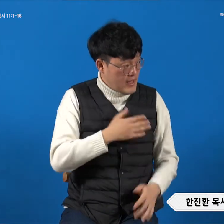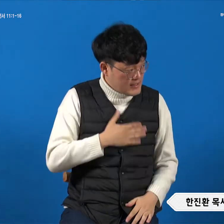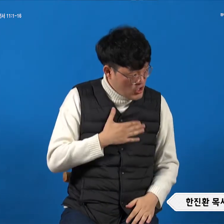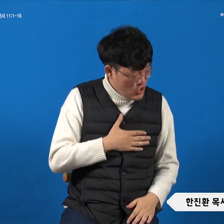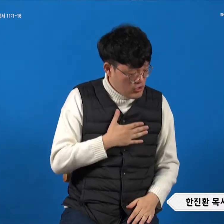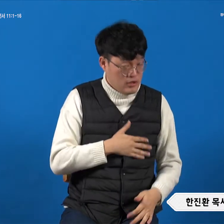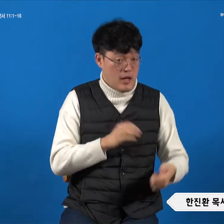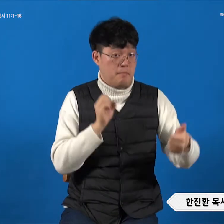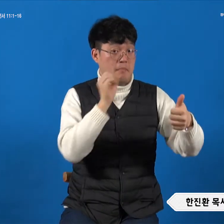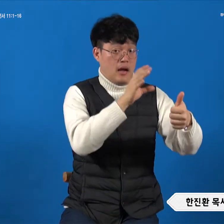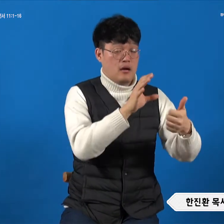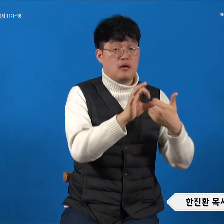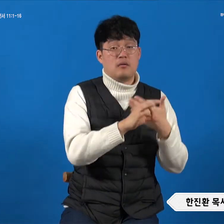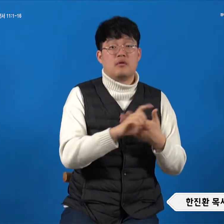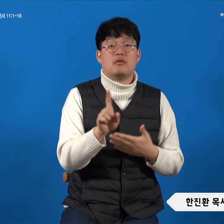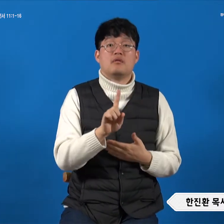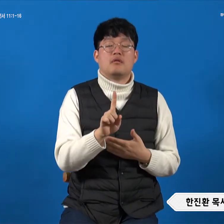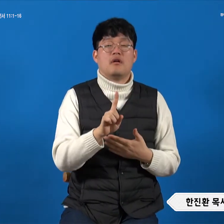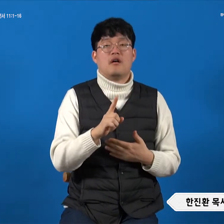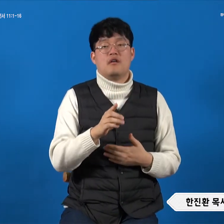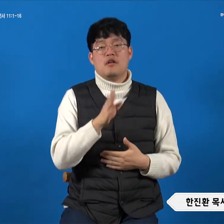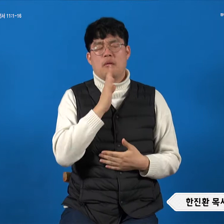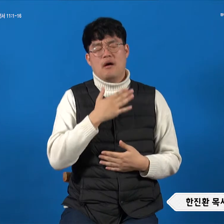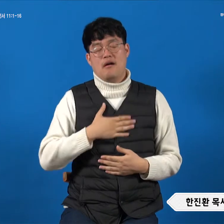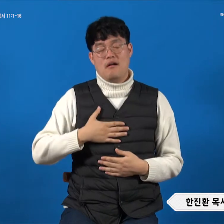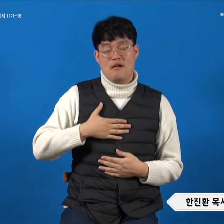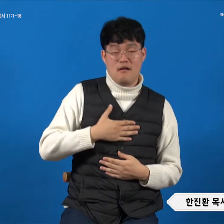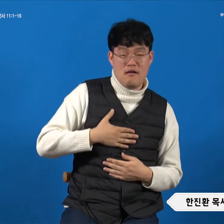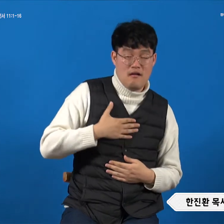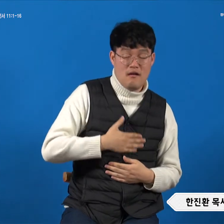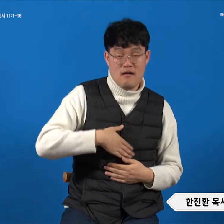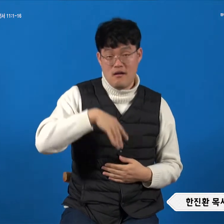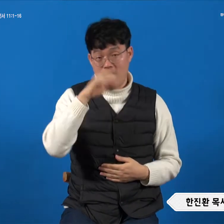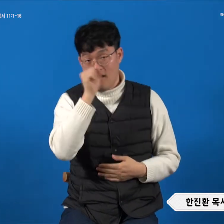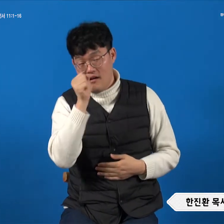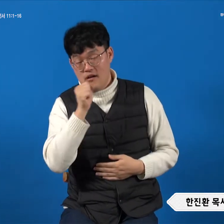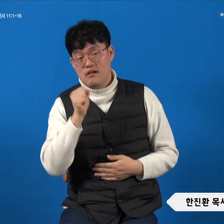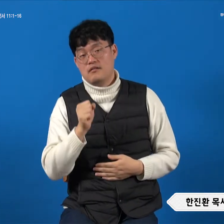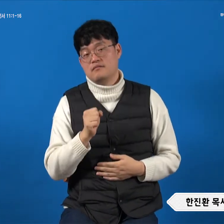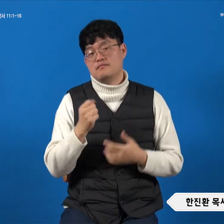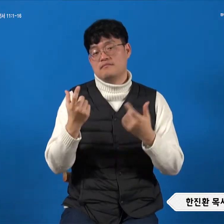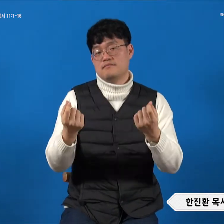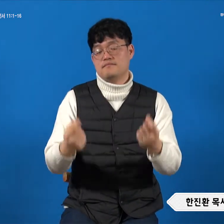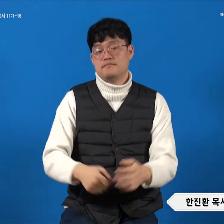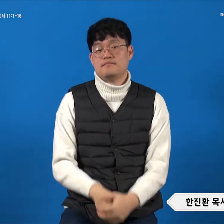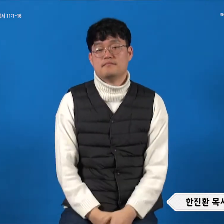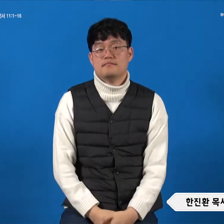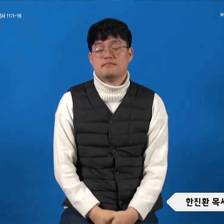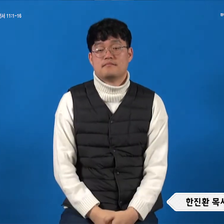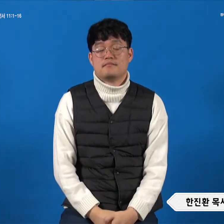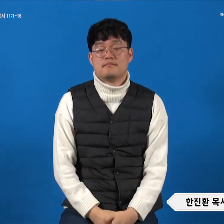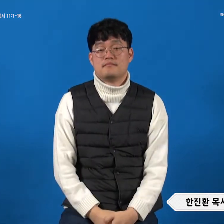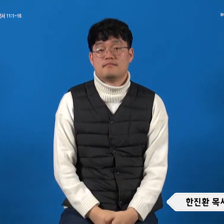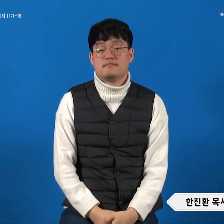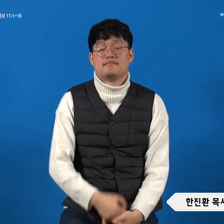편이라는 거 아시지요? 한마디 해보십시오. 정말 천군만마를 얻은 것 같을 것입니다.